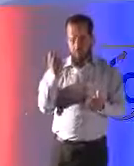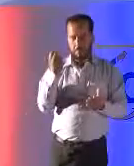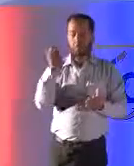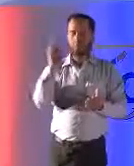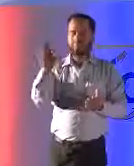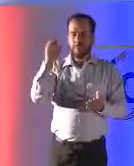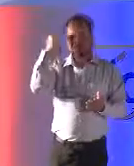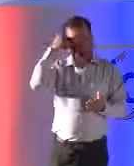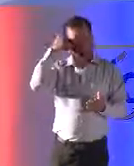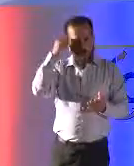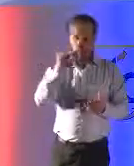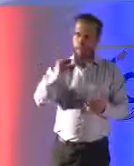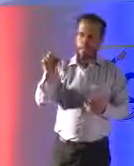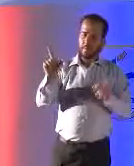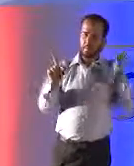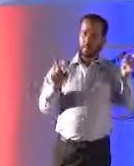على